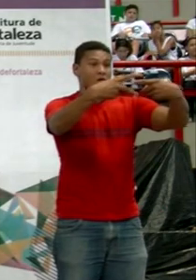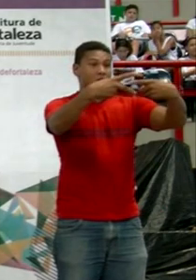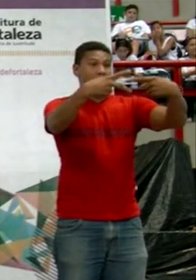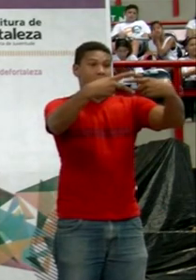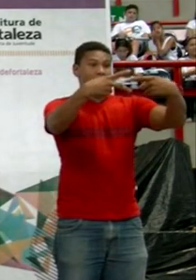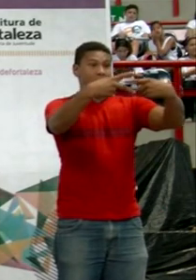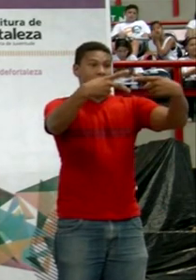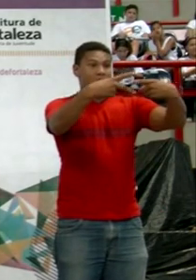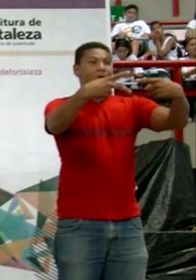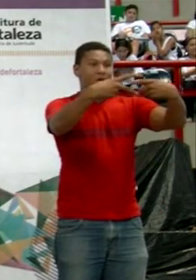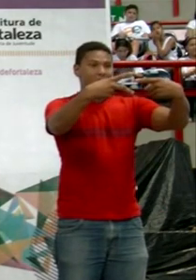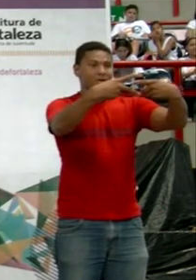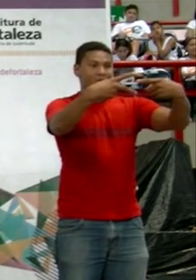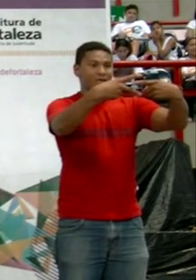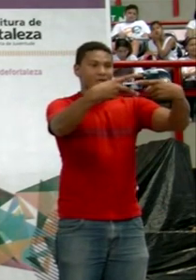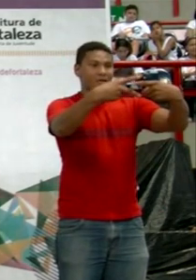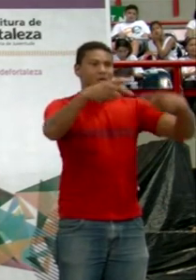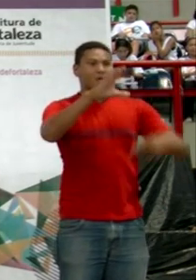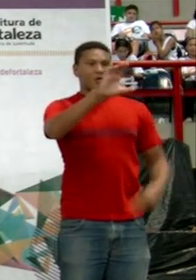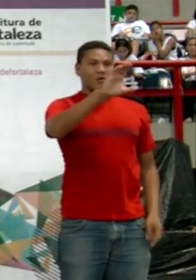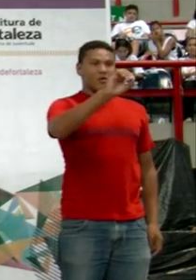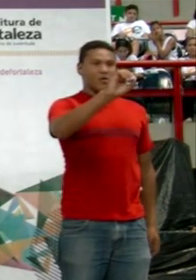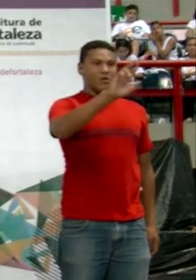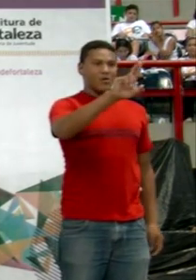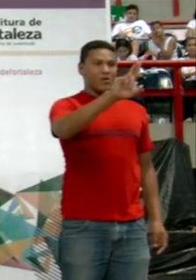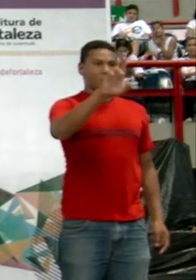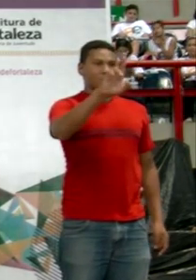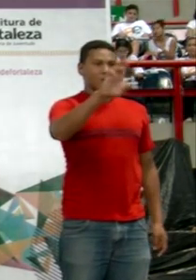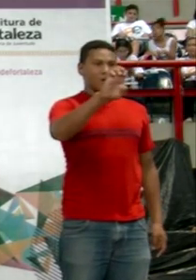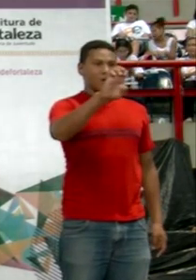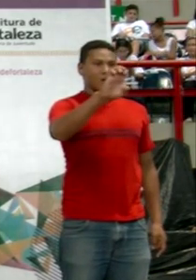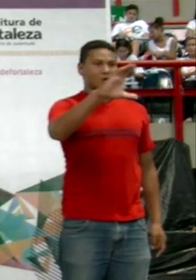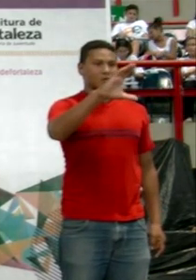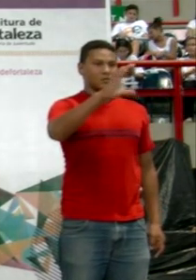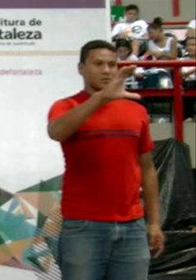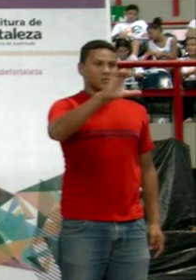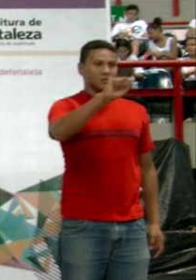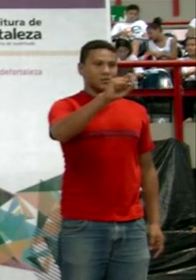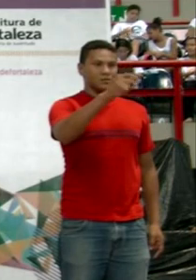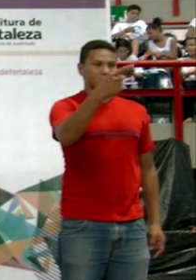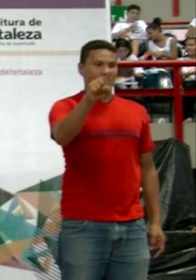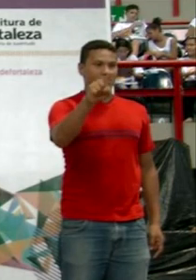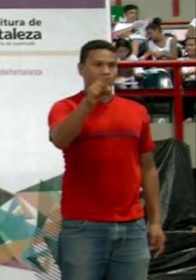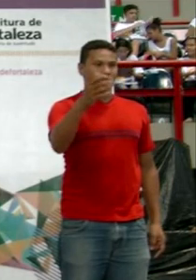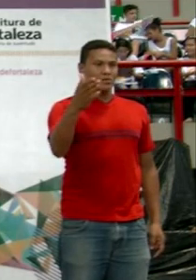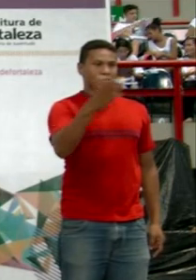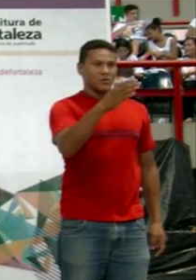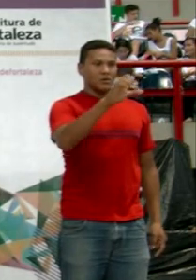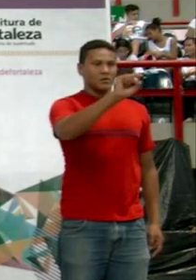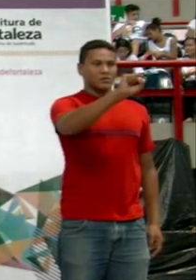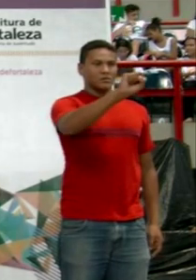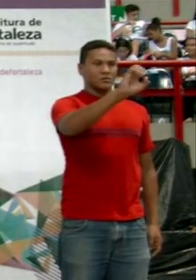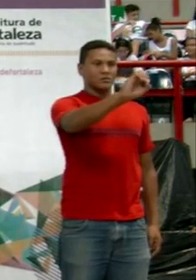a resposta, todas elas vai ser o quê? CaCO3, que é esse carbonato de cálcio